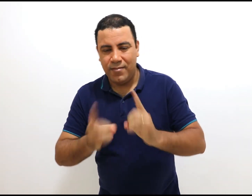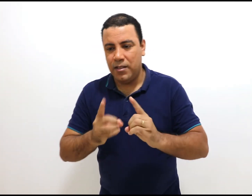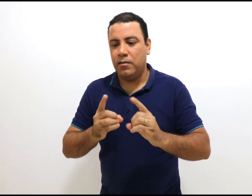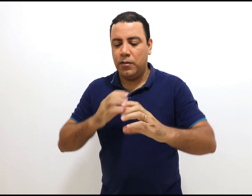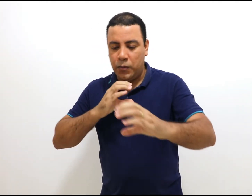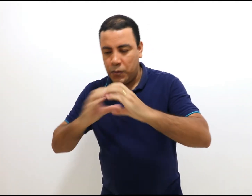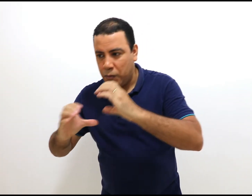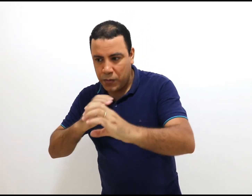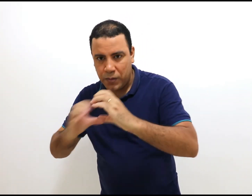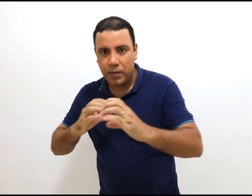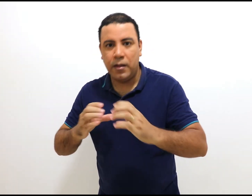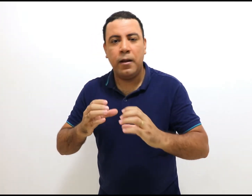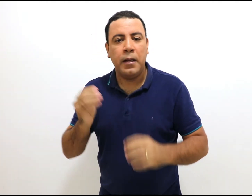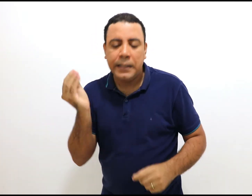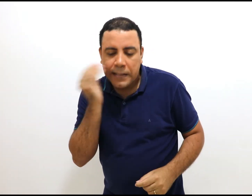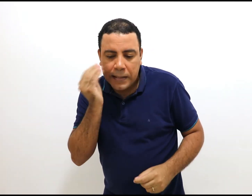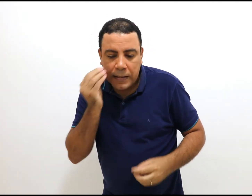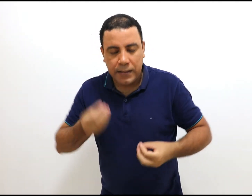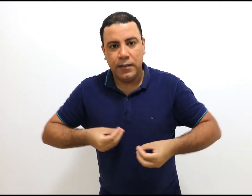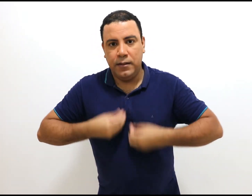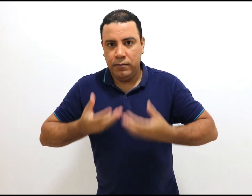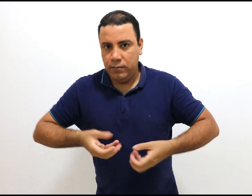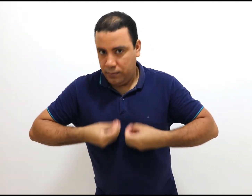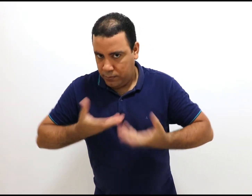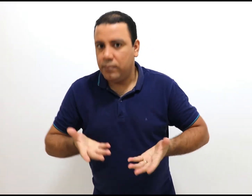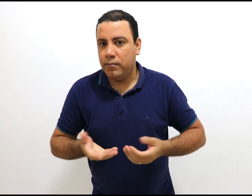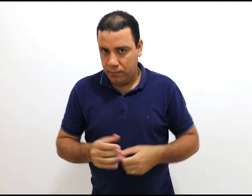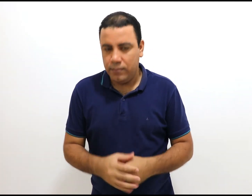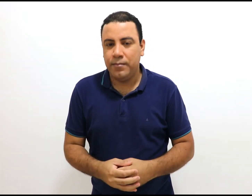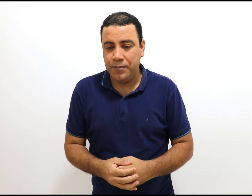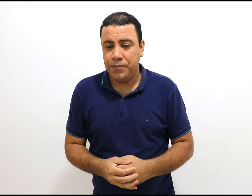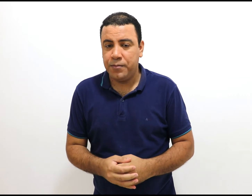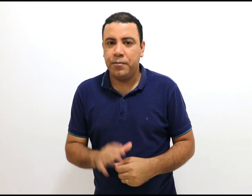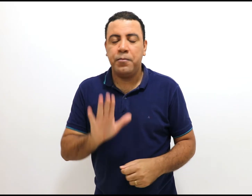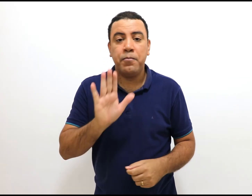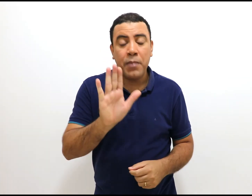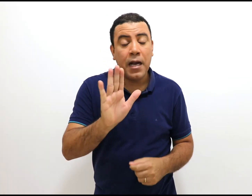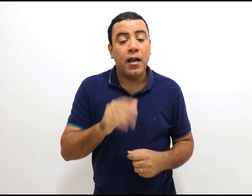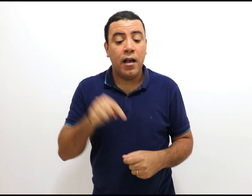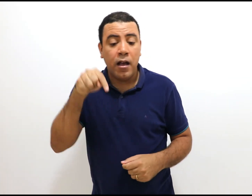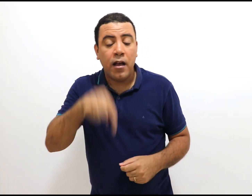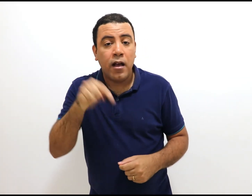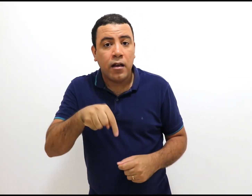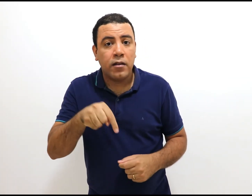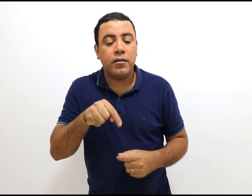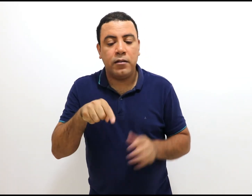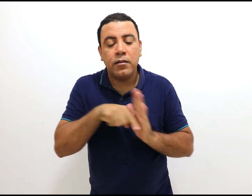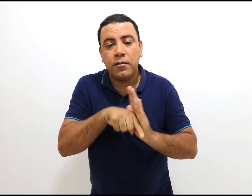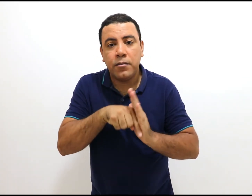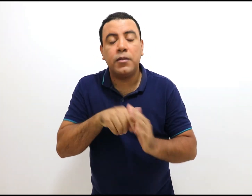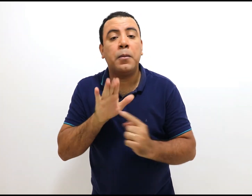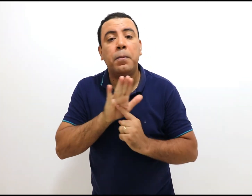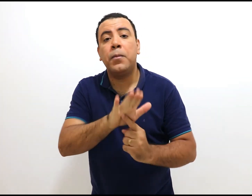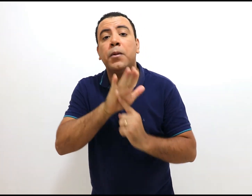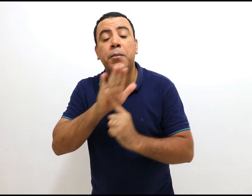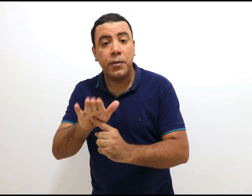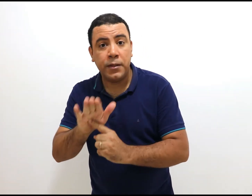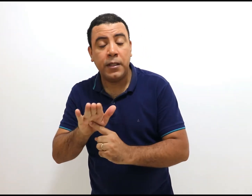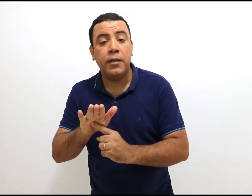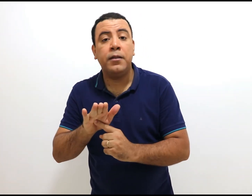iniciantes começarem a experimentar a expressão. Mas para fins práticos de análise, colocaremos em evidência